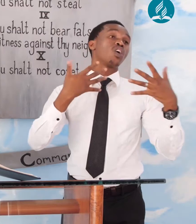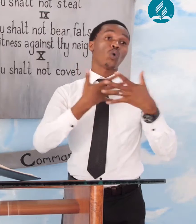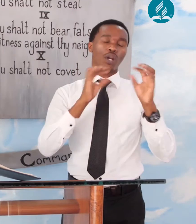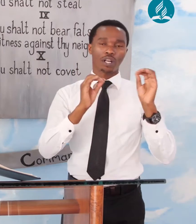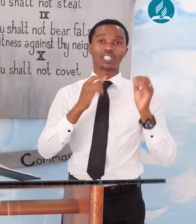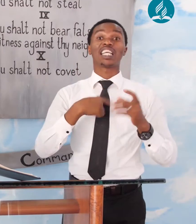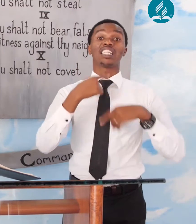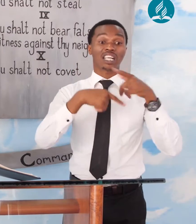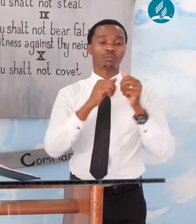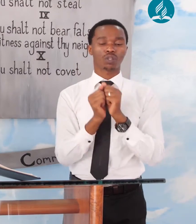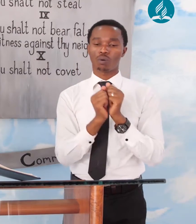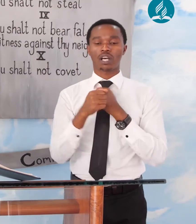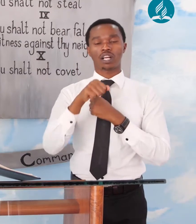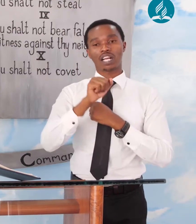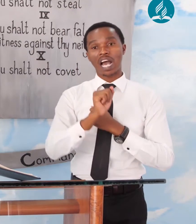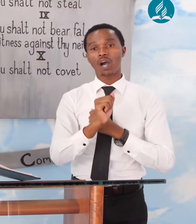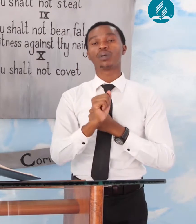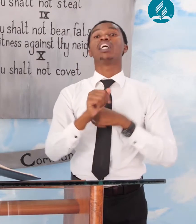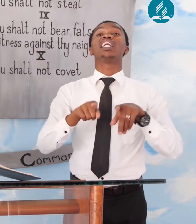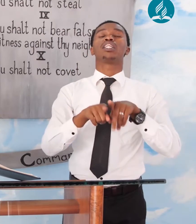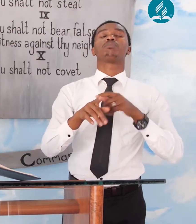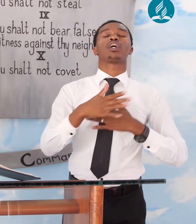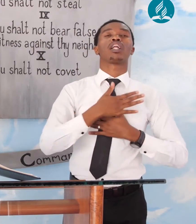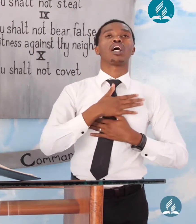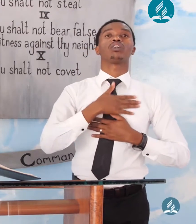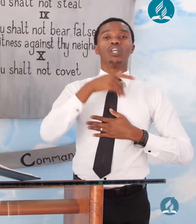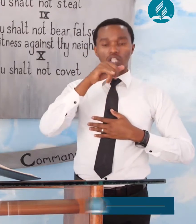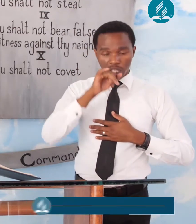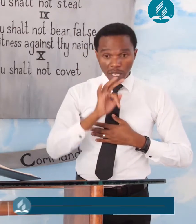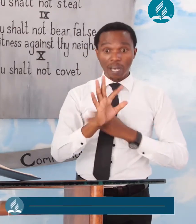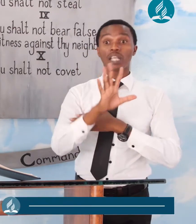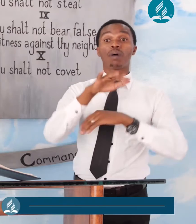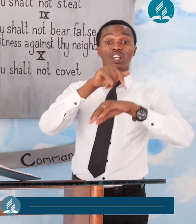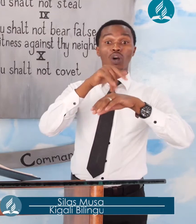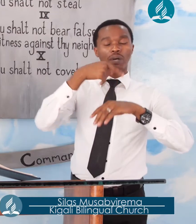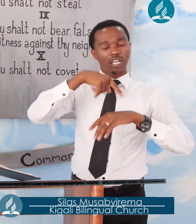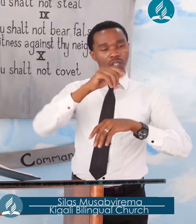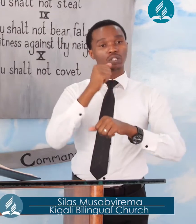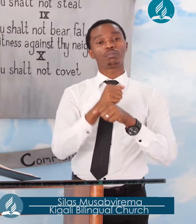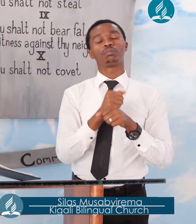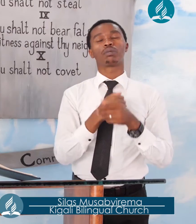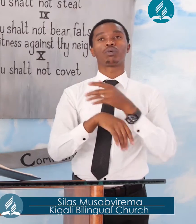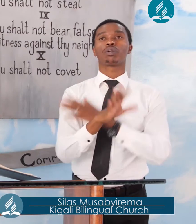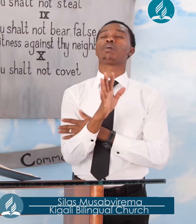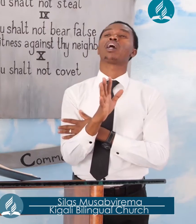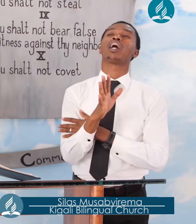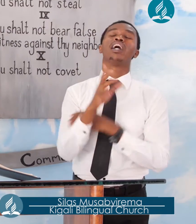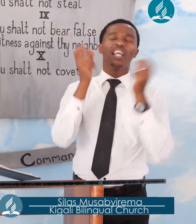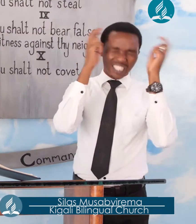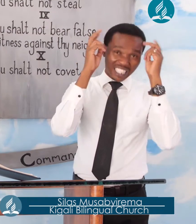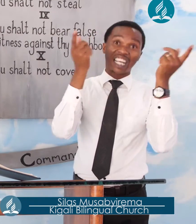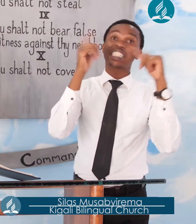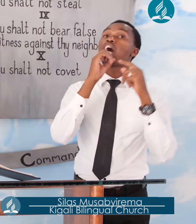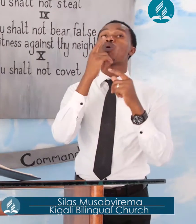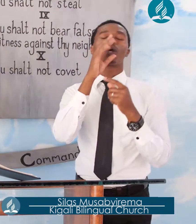Imana itubwira igihe cyose uzaba uhamagarirwa kujya mu murimo w'Imana Satani azakongorera